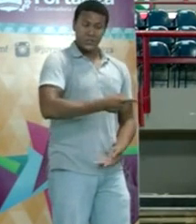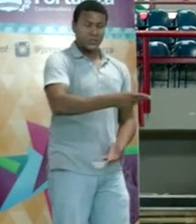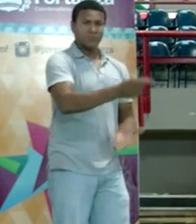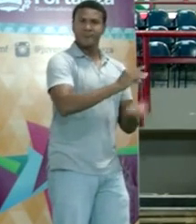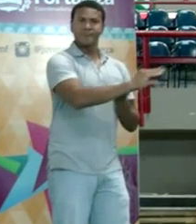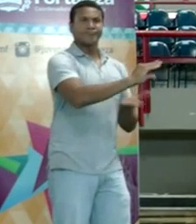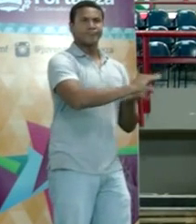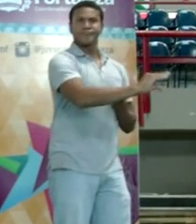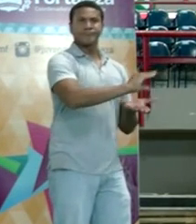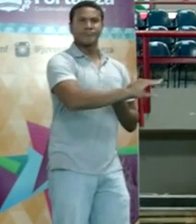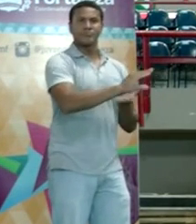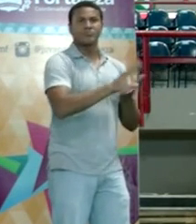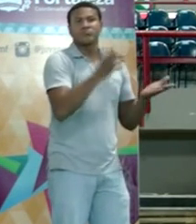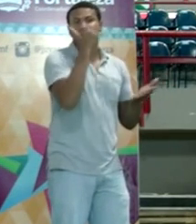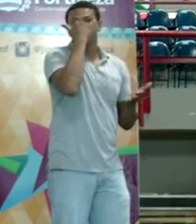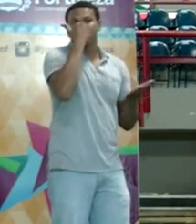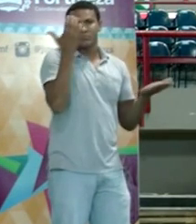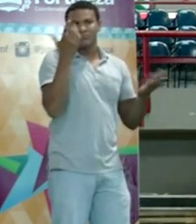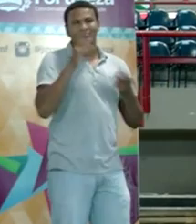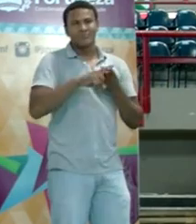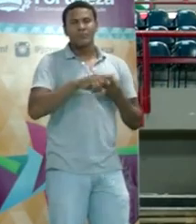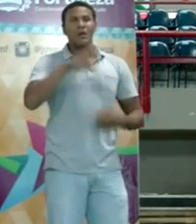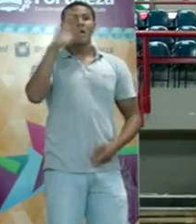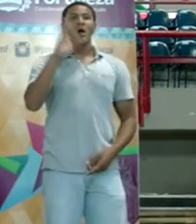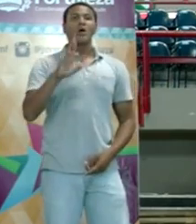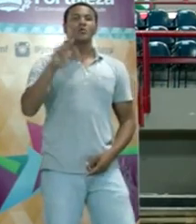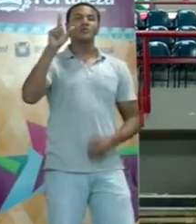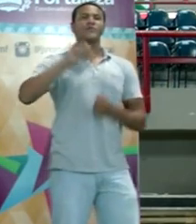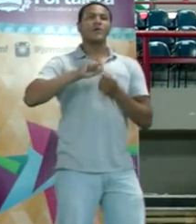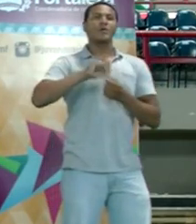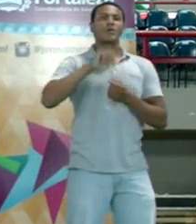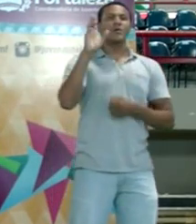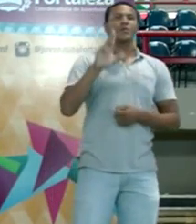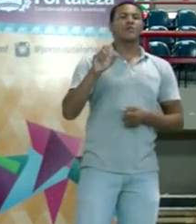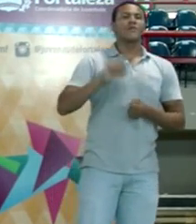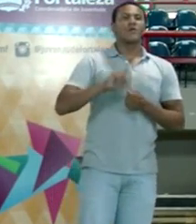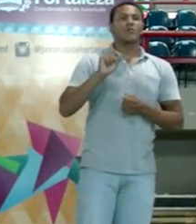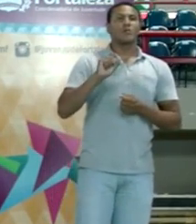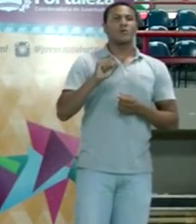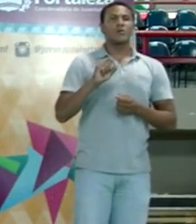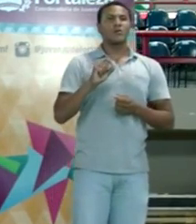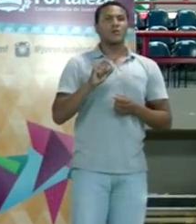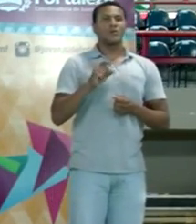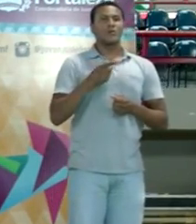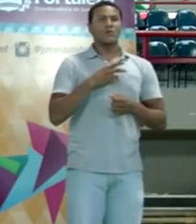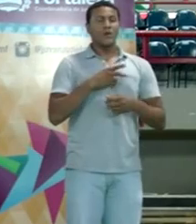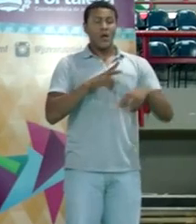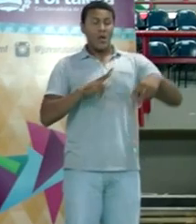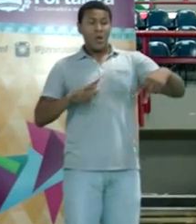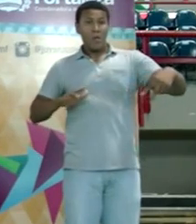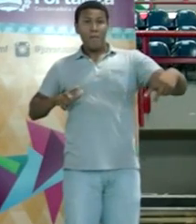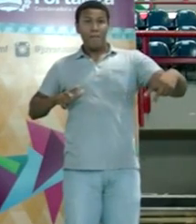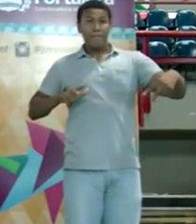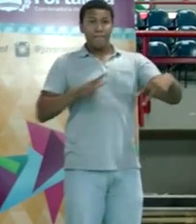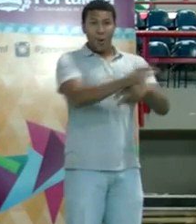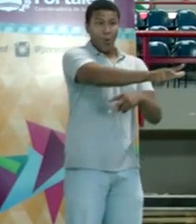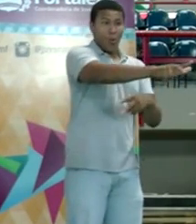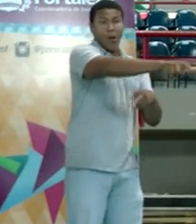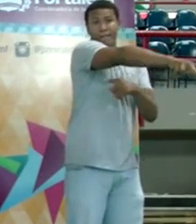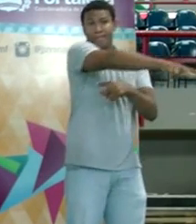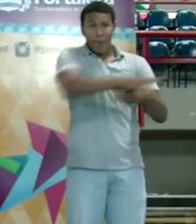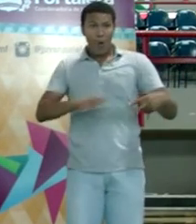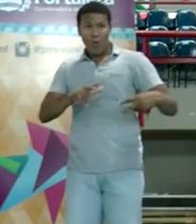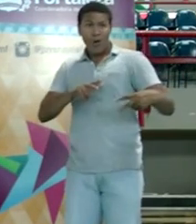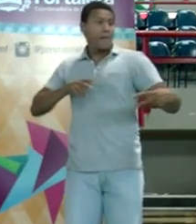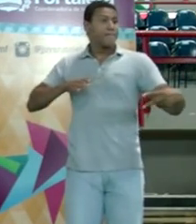muitas vezes faz? Tanto na Rússia quanto na China isso também acontece. A galera passa por cima uma vez, duas, que é para ter certeza de